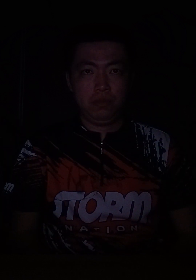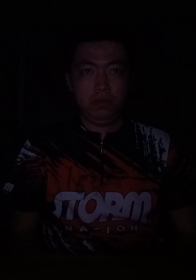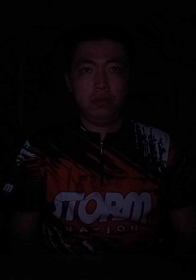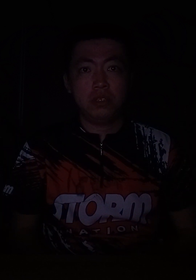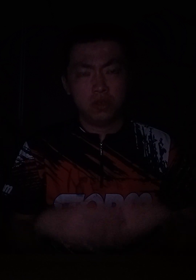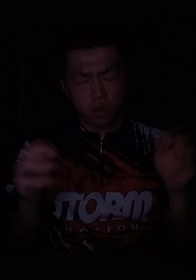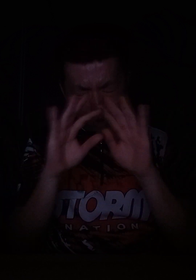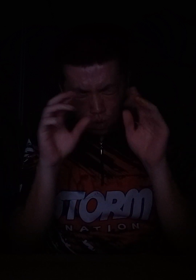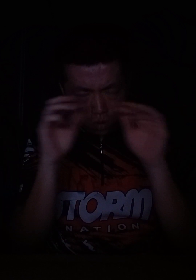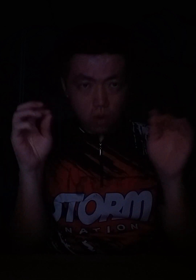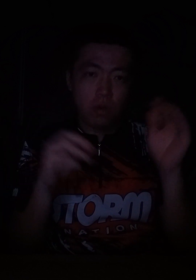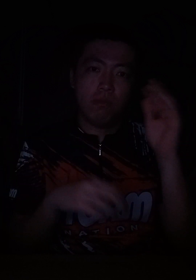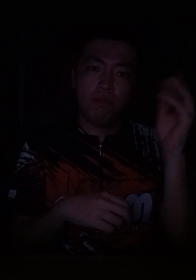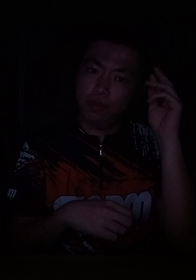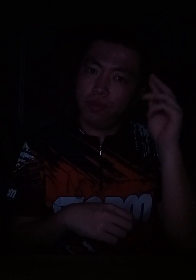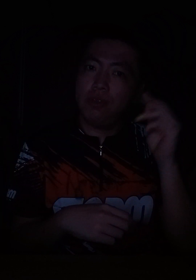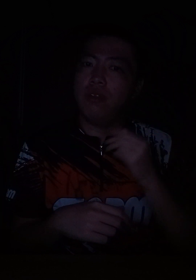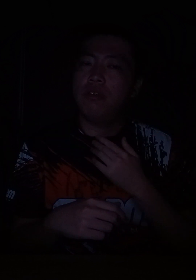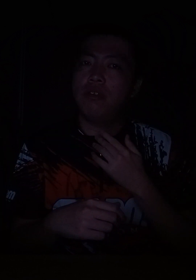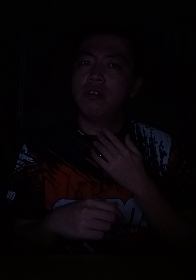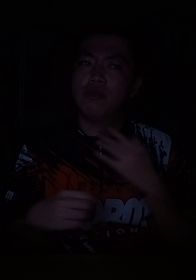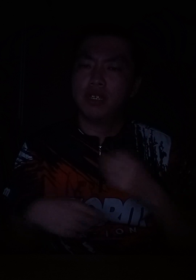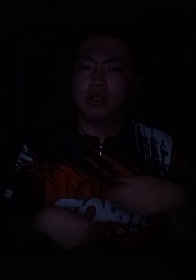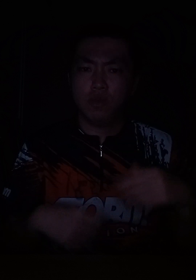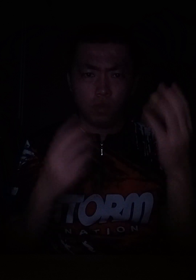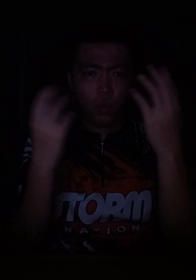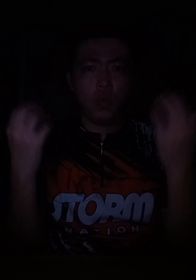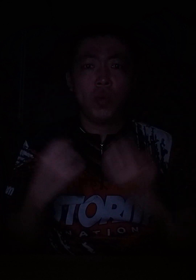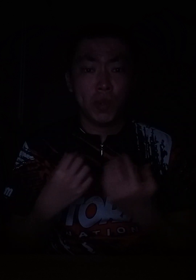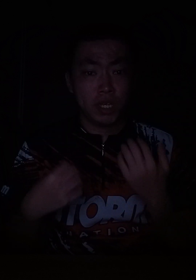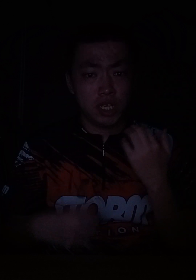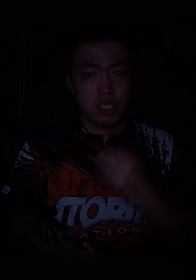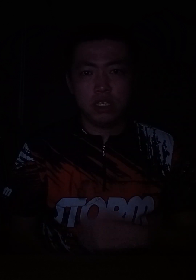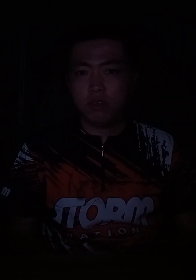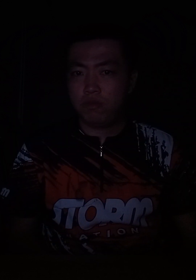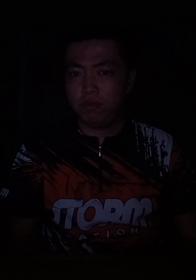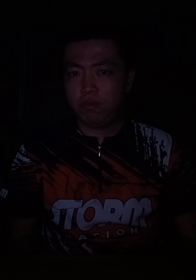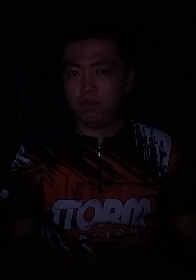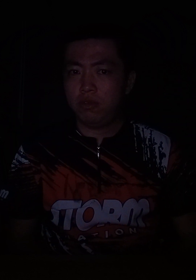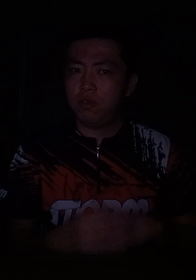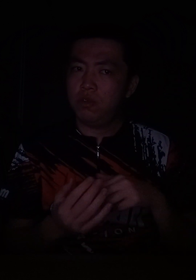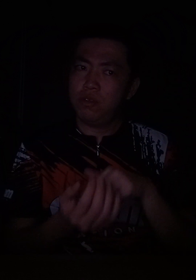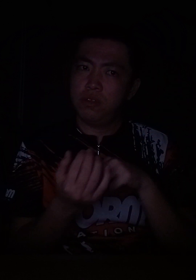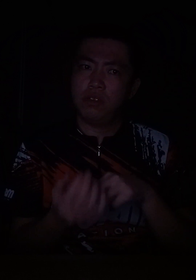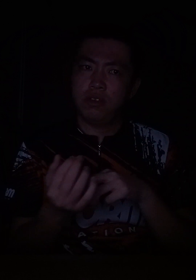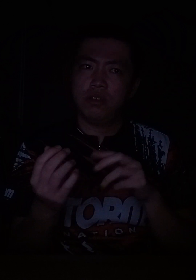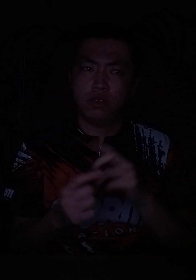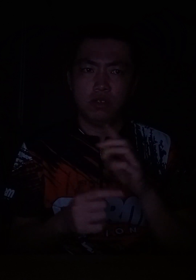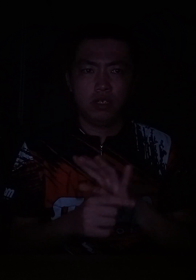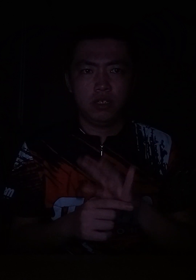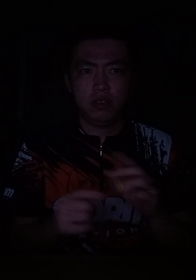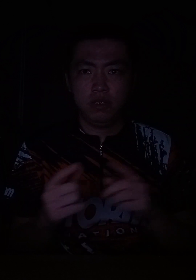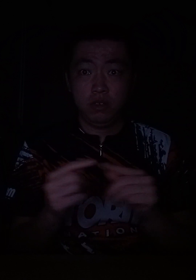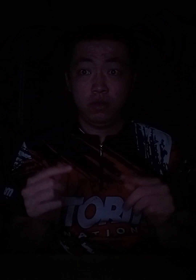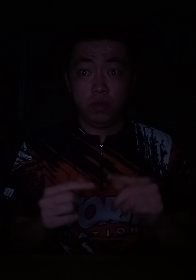컴컴한 통로에서 의지할 거라곤 안전벨트와 안전봉뿐. 오래된 승강기 같은 경우는 한 줄로만 되어